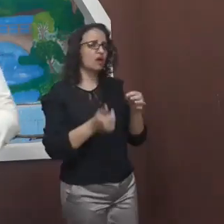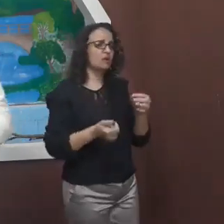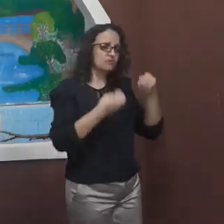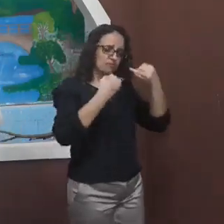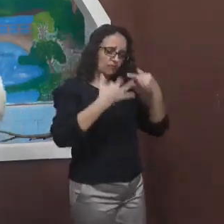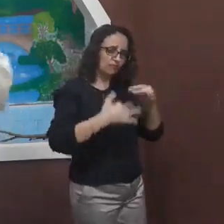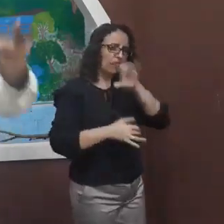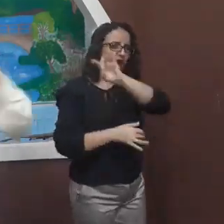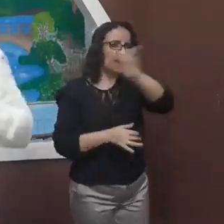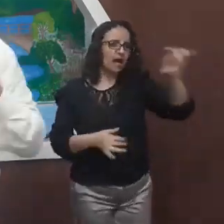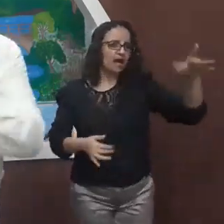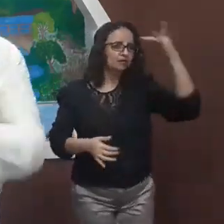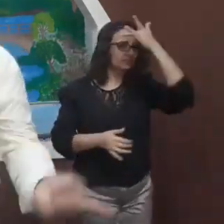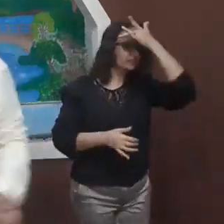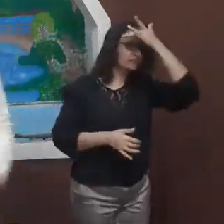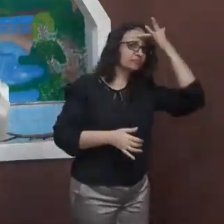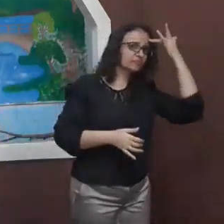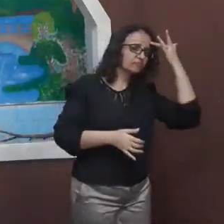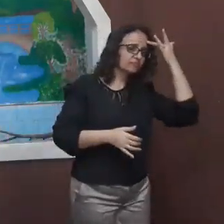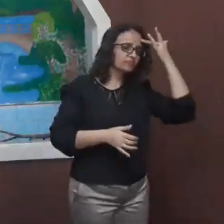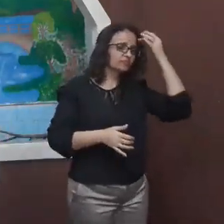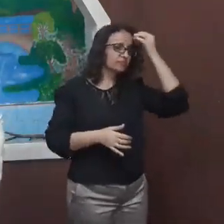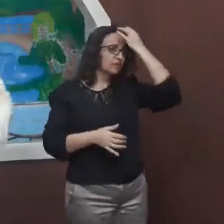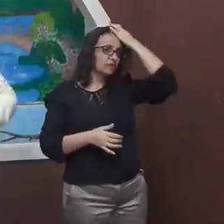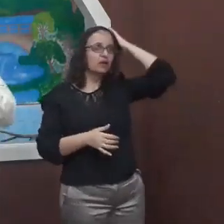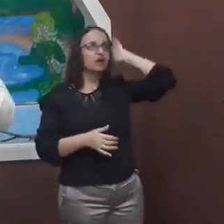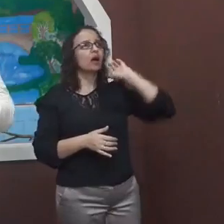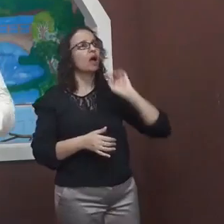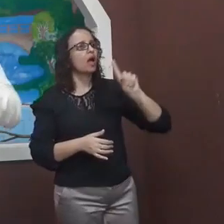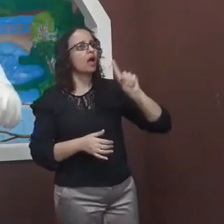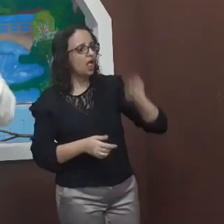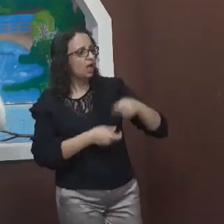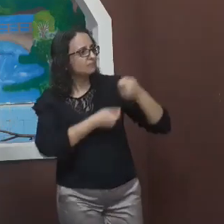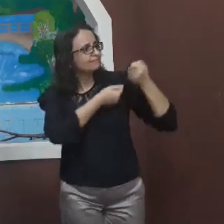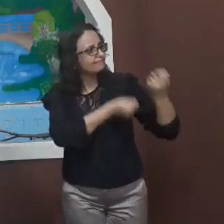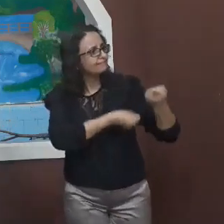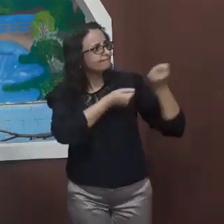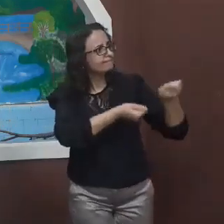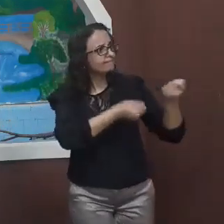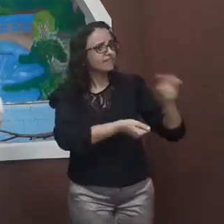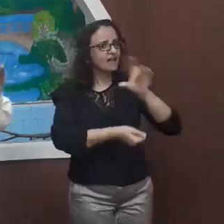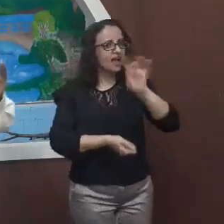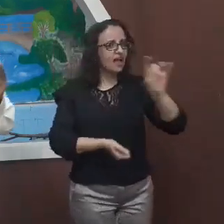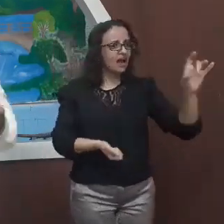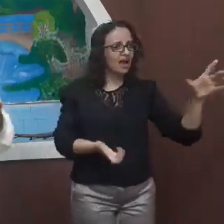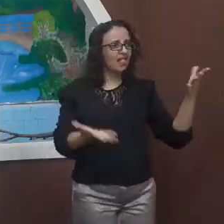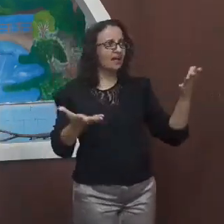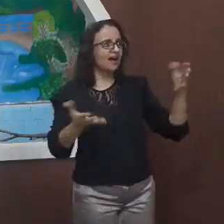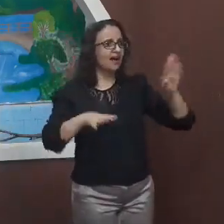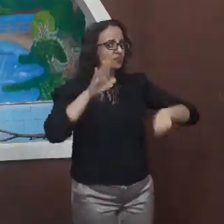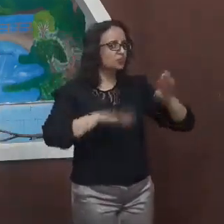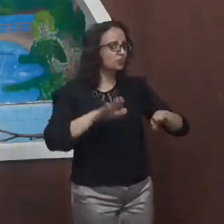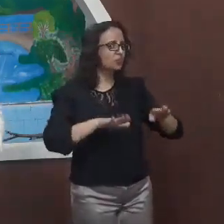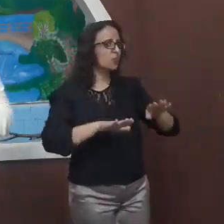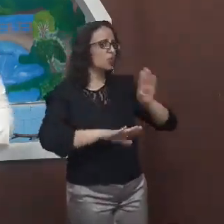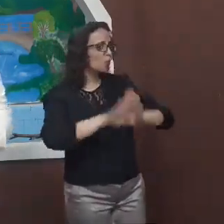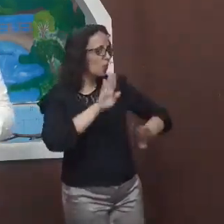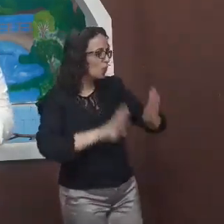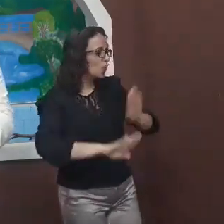um, porém, você, eu, todos nós, cada um, porém, é tentado pela própria cobiça. Então, irmãos, cuidado desse negócio, alimentar